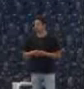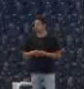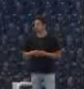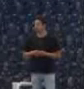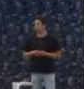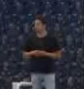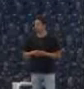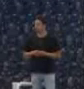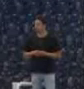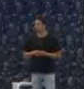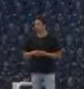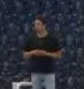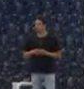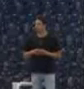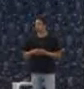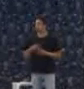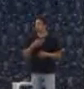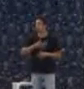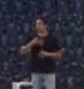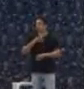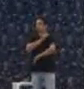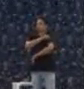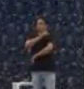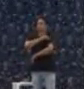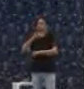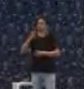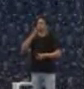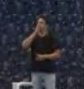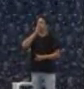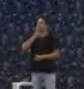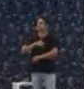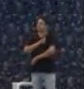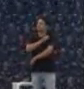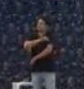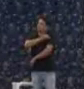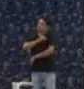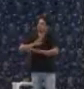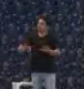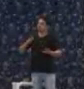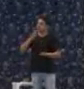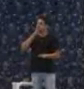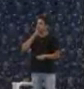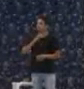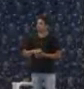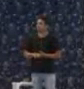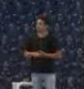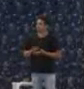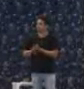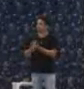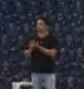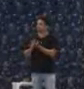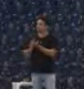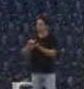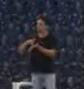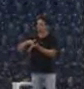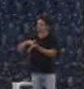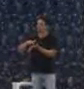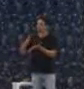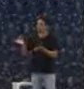isso vem animada carioca é animado vem animada pensão bando